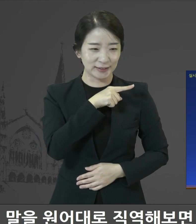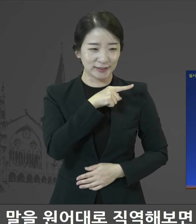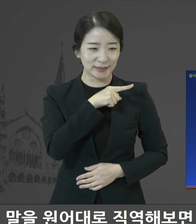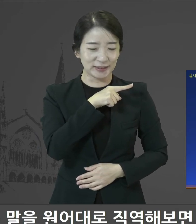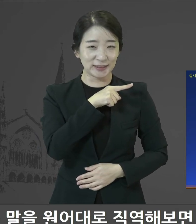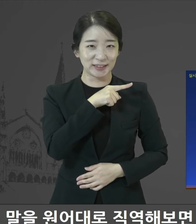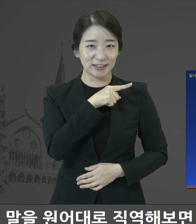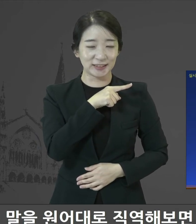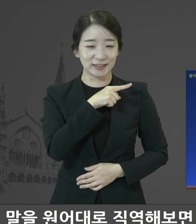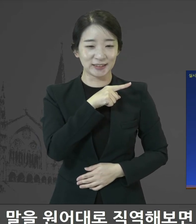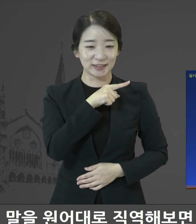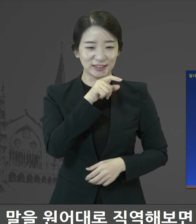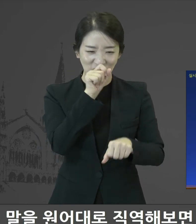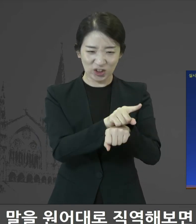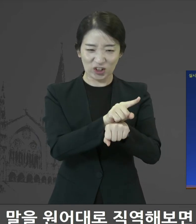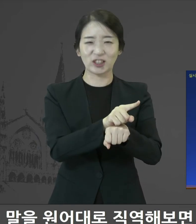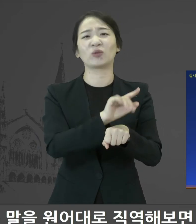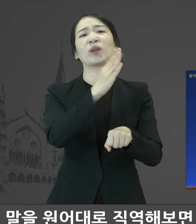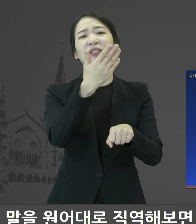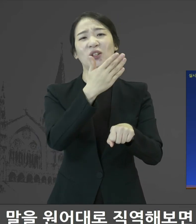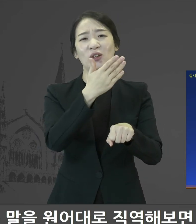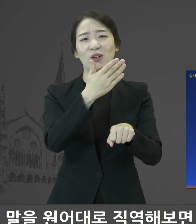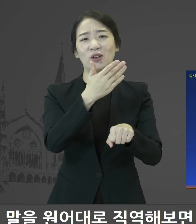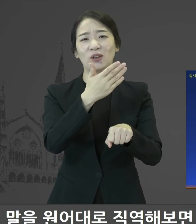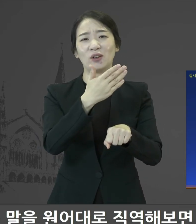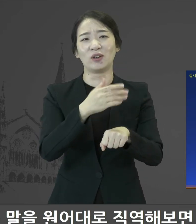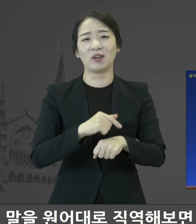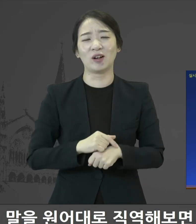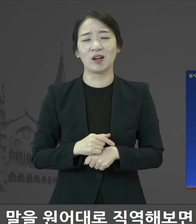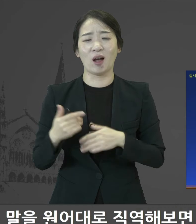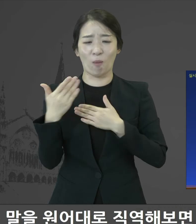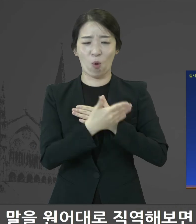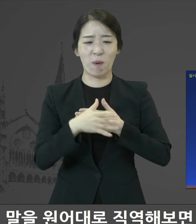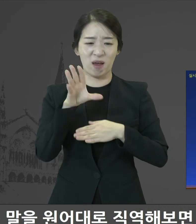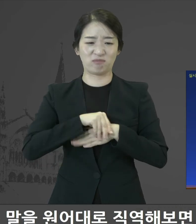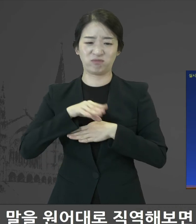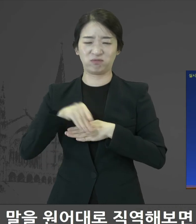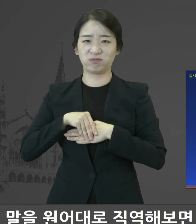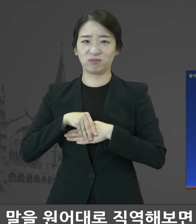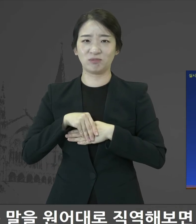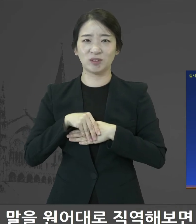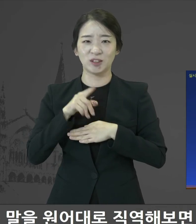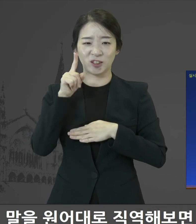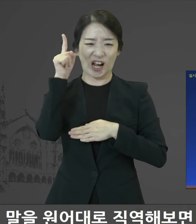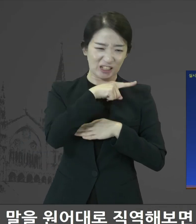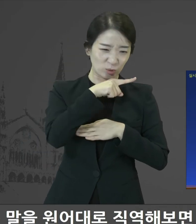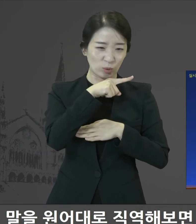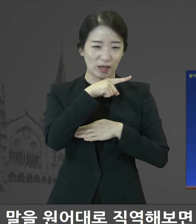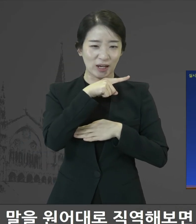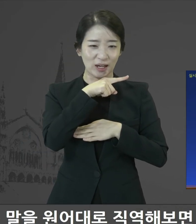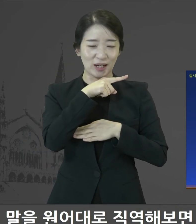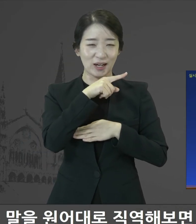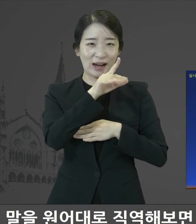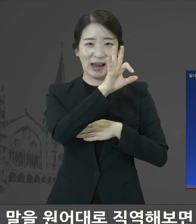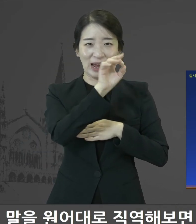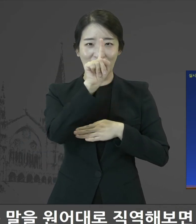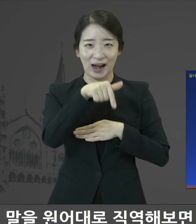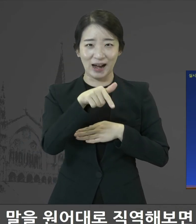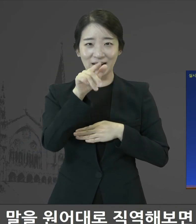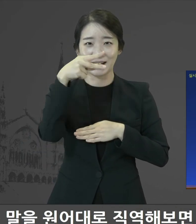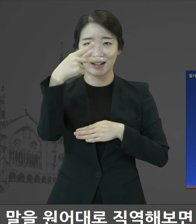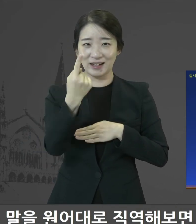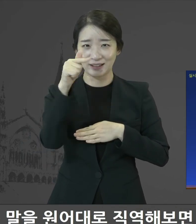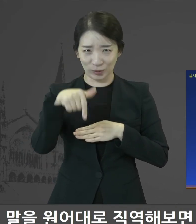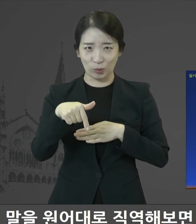기질, 성향이 돼버렸어요. 눌러붙어 있는 상태예요. 이걸 악의라고 얘기합니다. 악독과 악의가